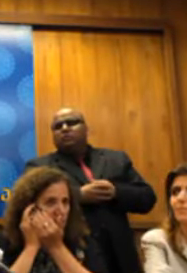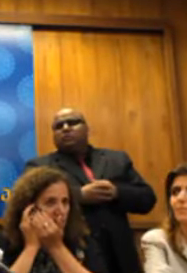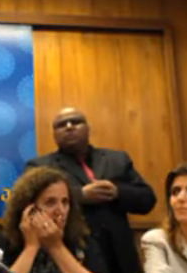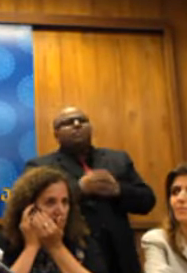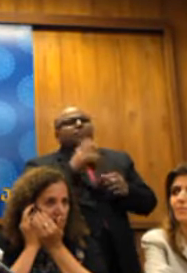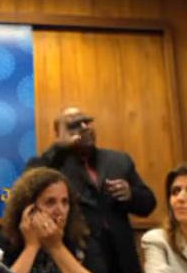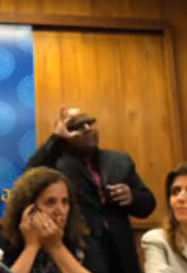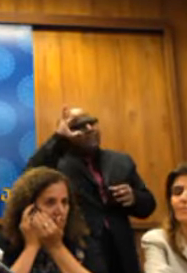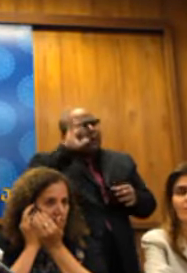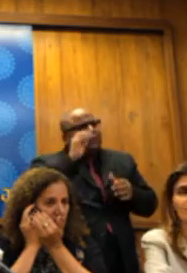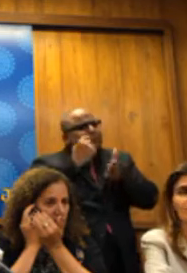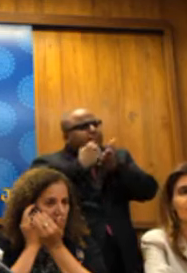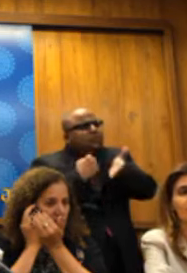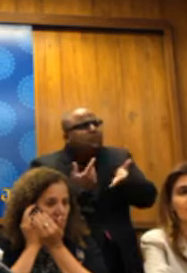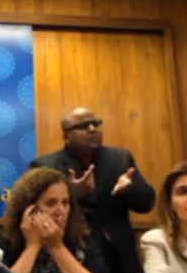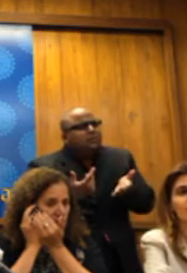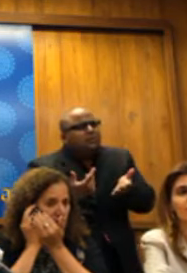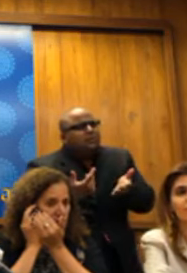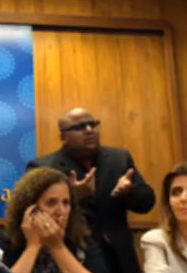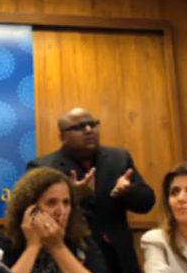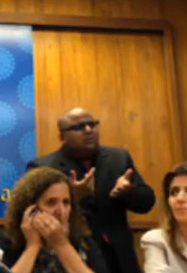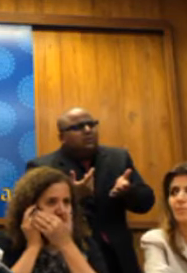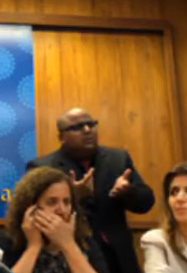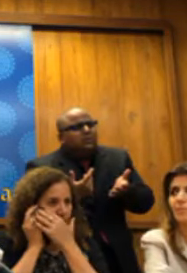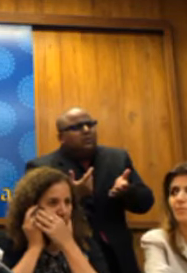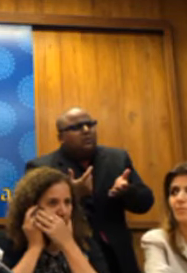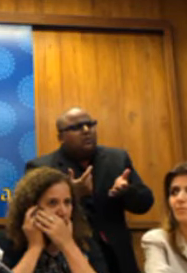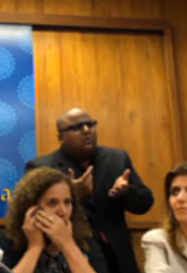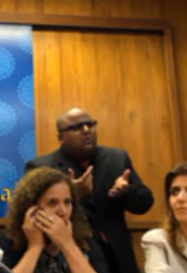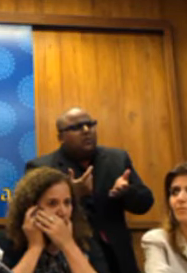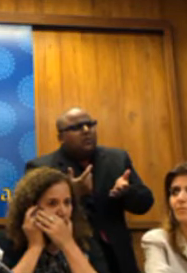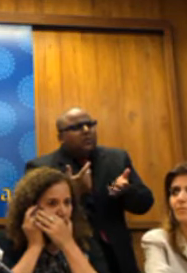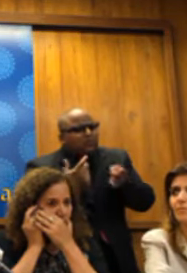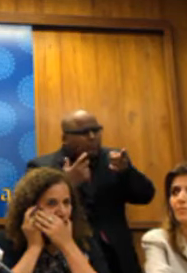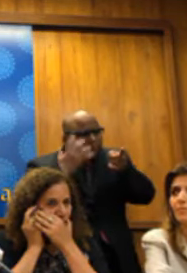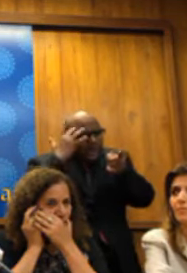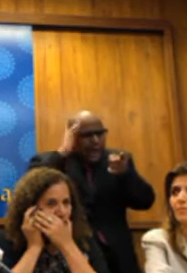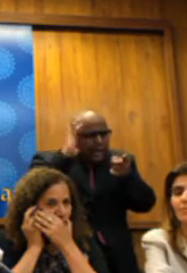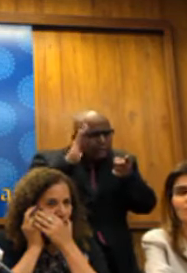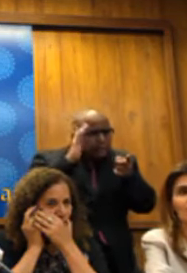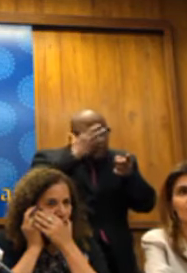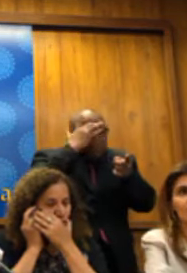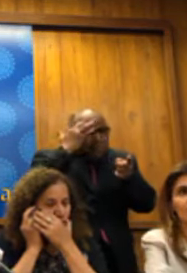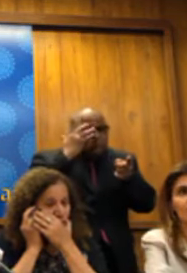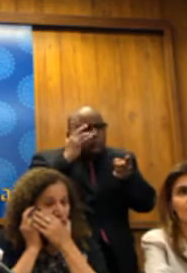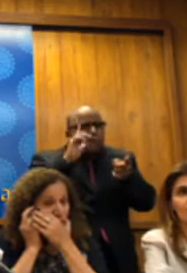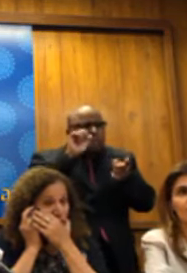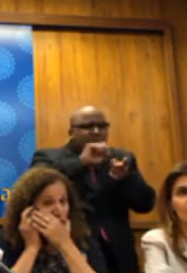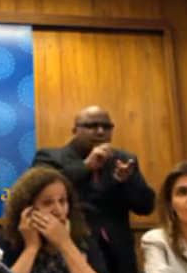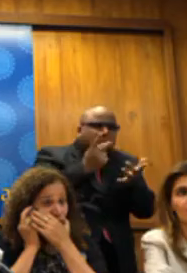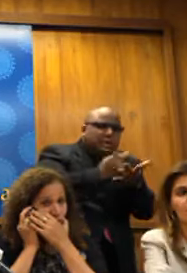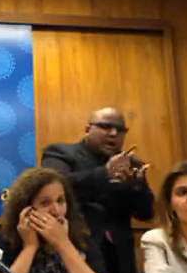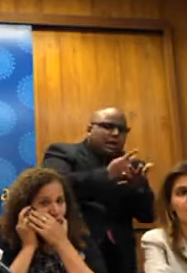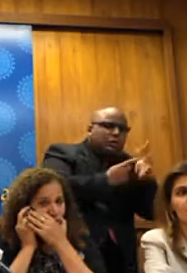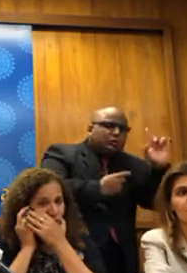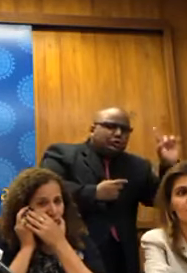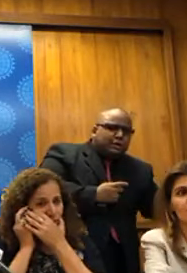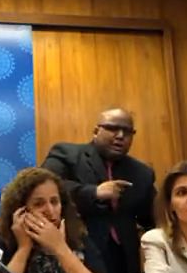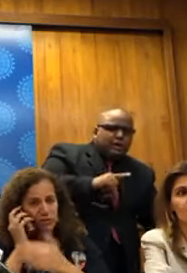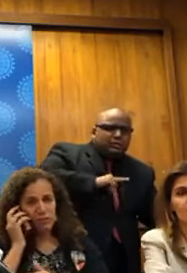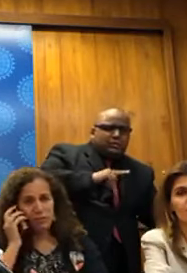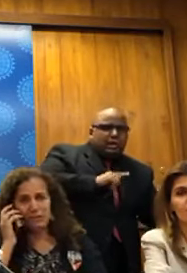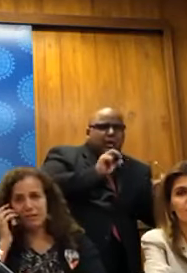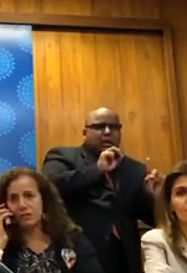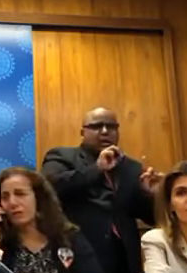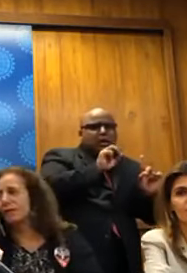Não consigo entender a sua pergunta. Porque você pretende que alguém que cometa um crime eleitoral tenha os direitos